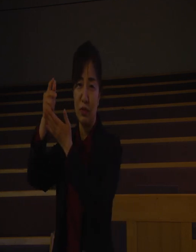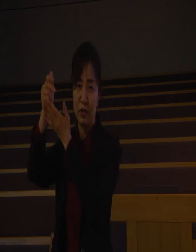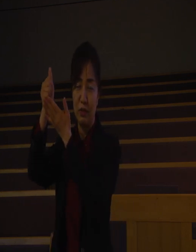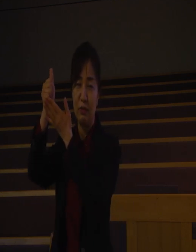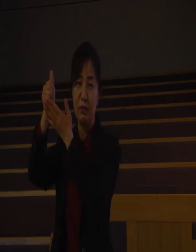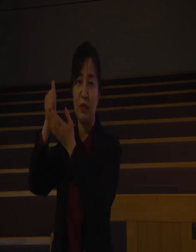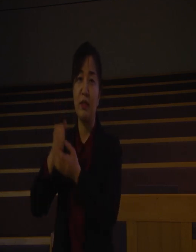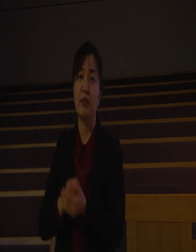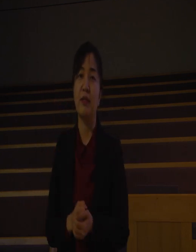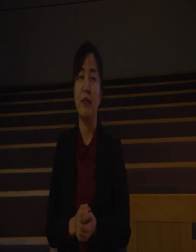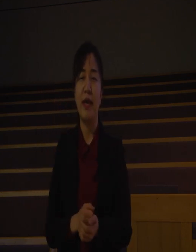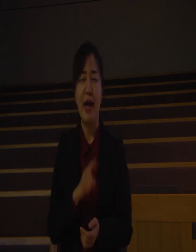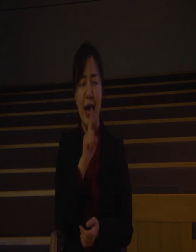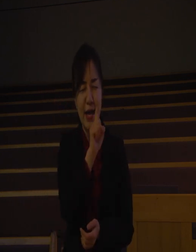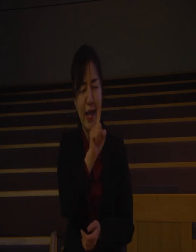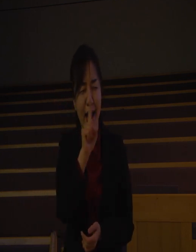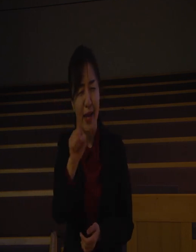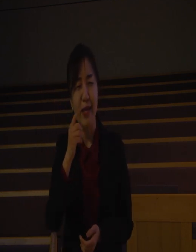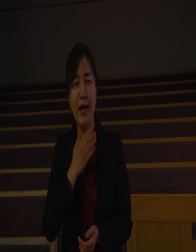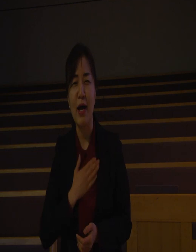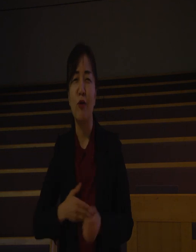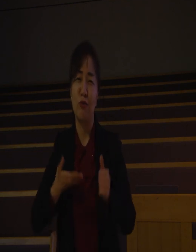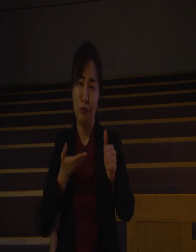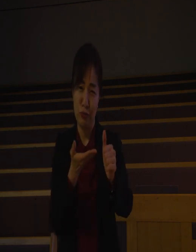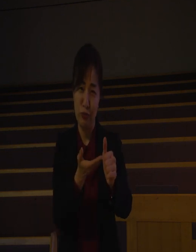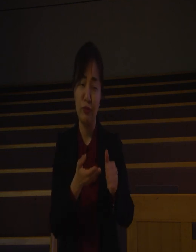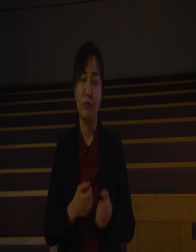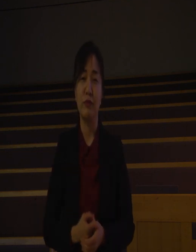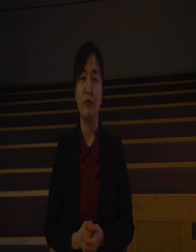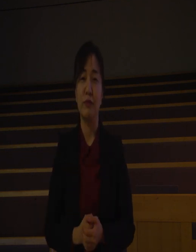주님께서 하나하나 가르쳐 주시죠.